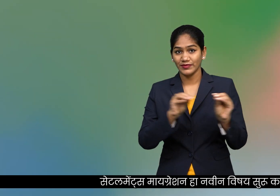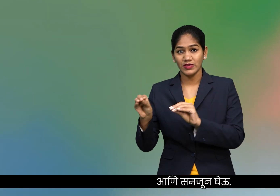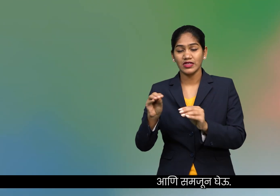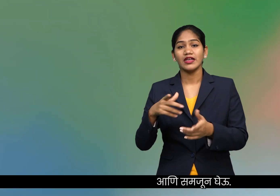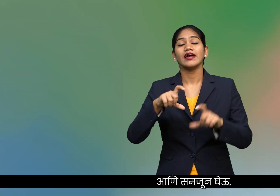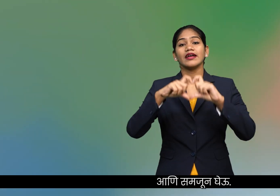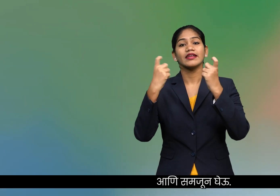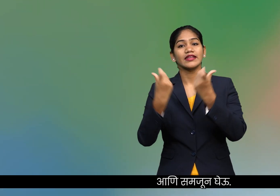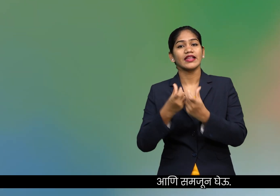आणि समजून घेऊ.